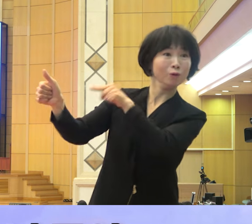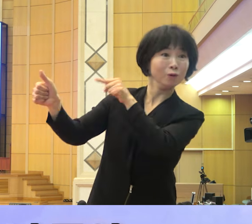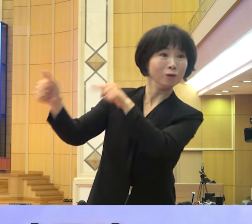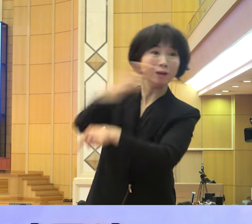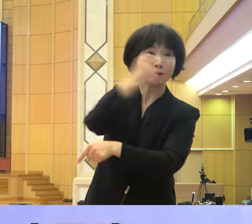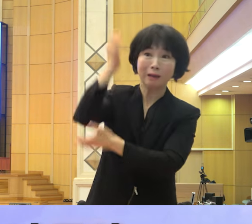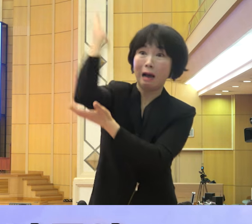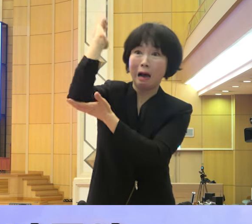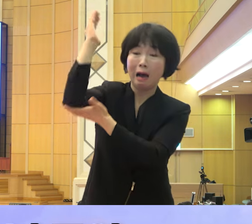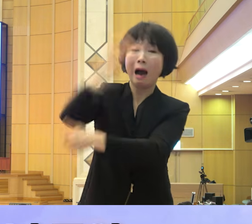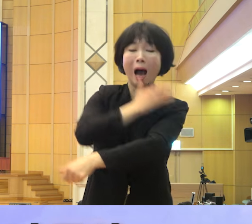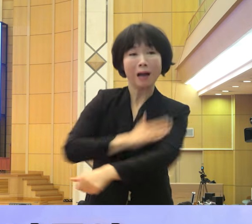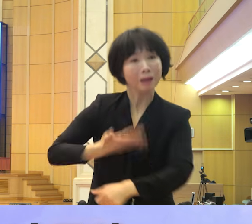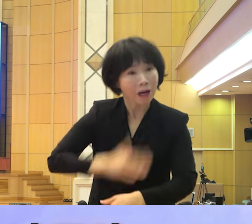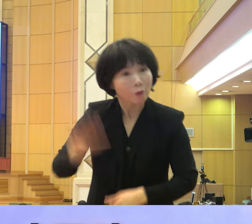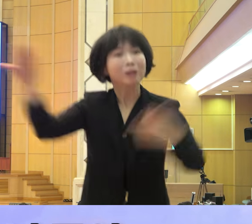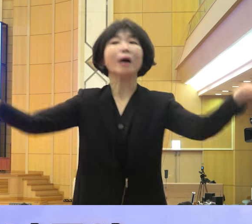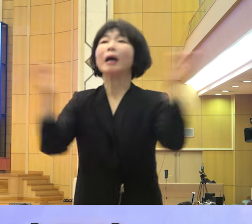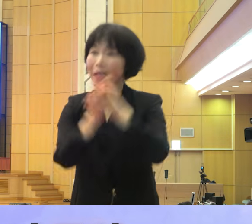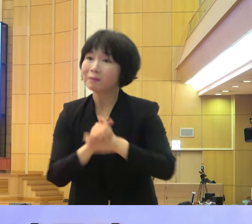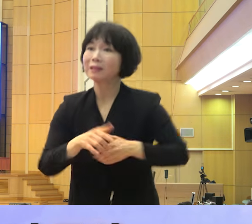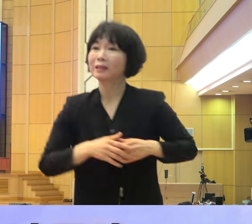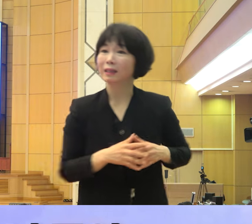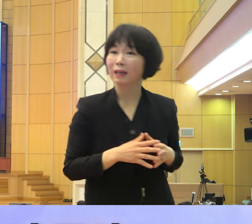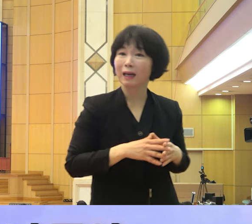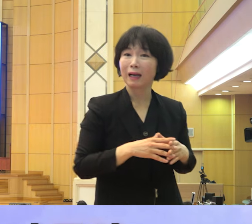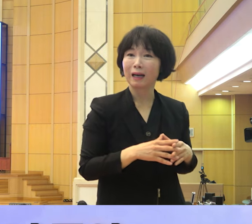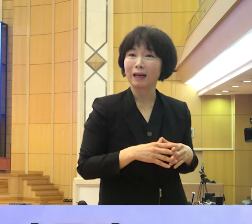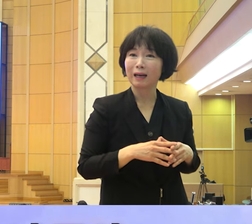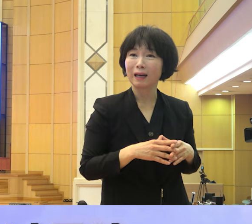거란 말이에요. 요한복음 5장으로 가볼까요?